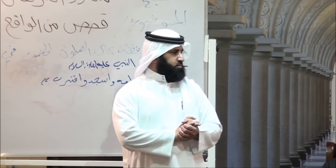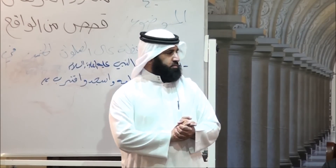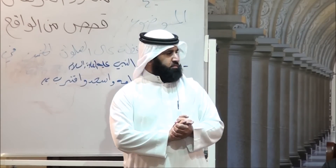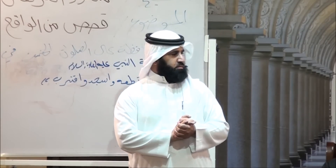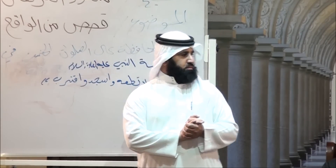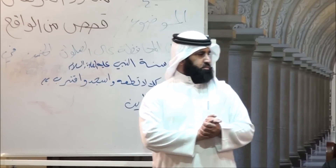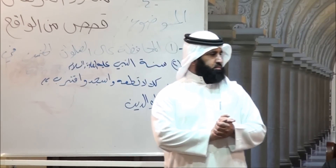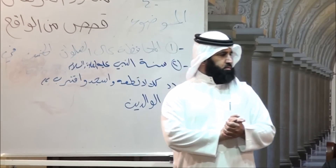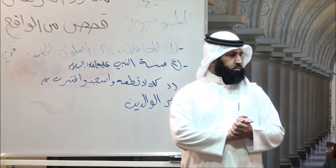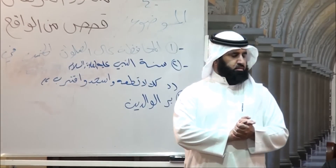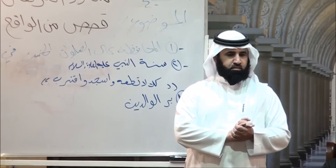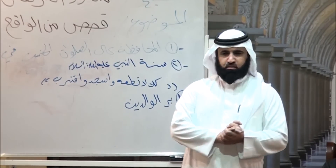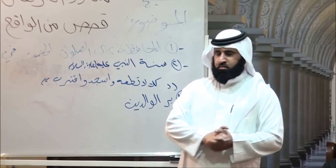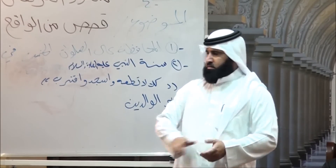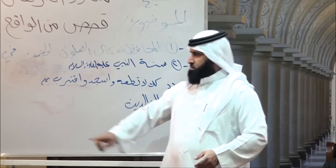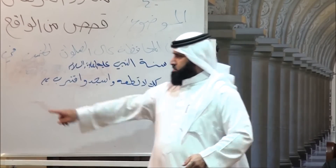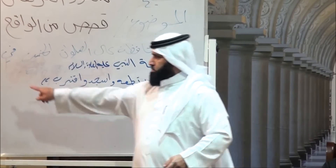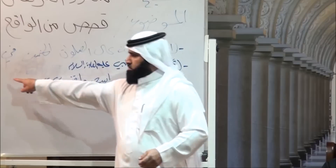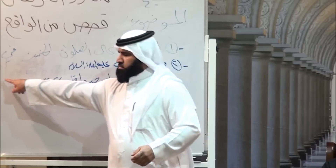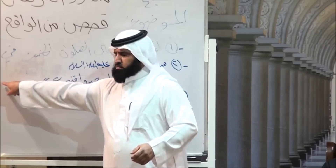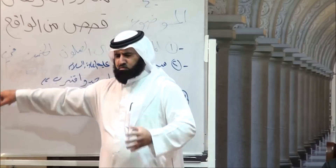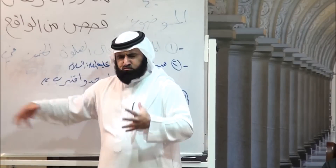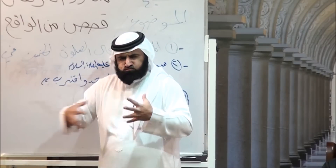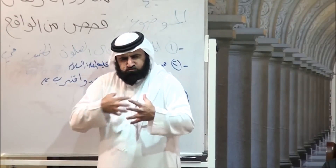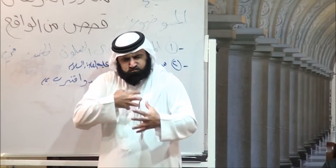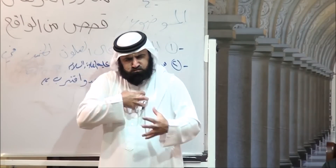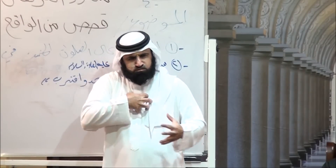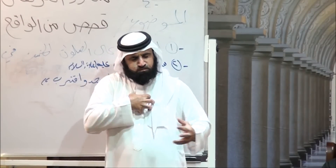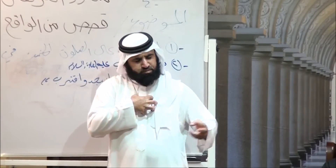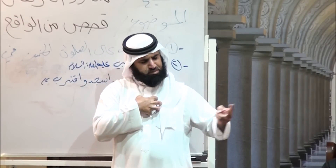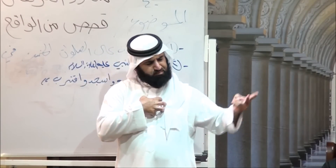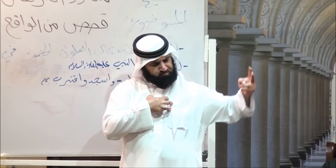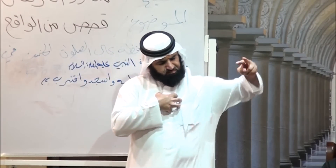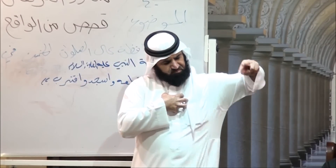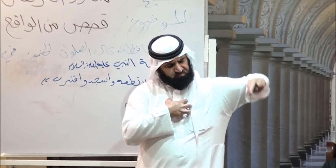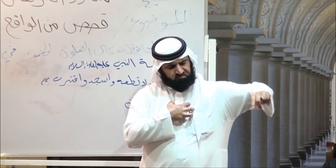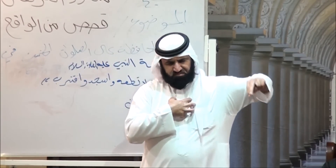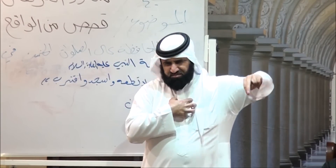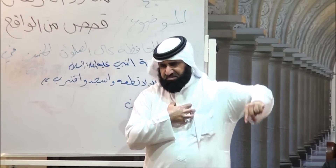ثم انصرف مالك بن دينار وخرج منه،